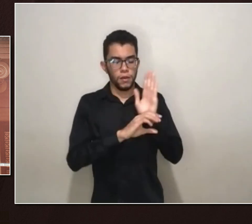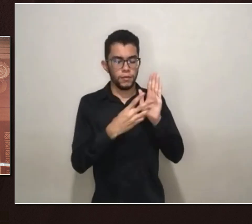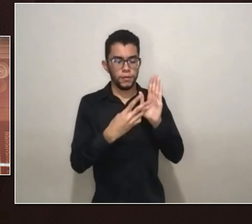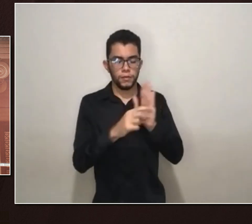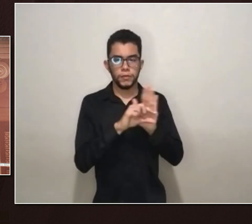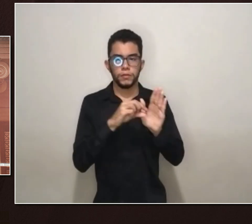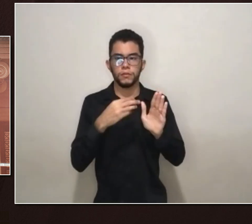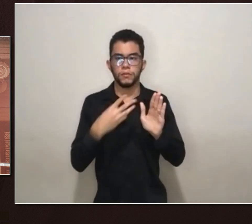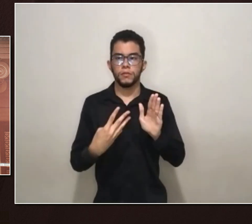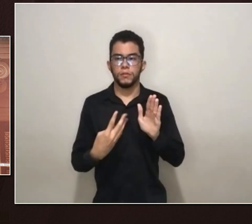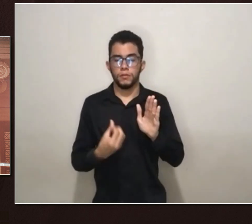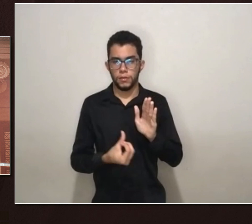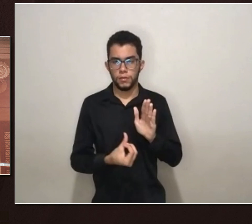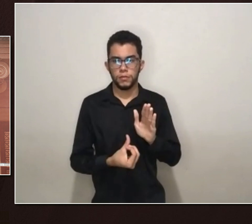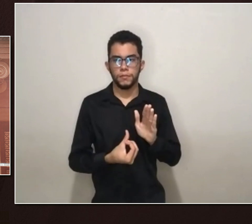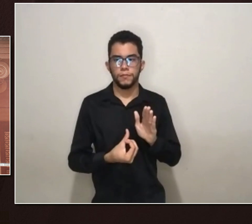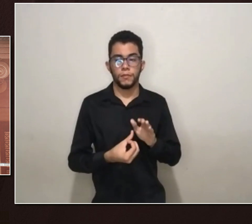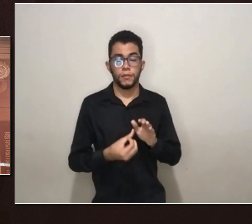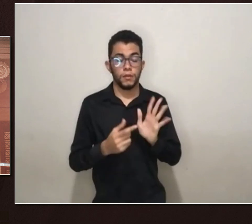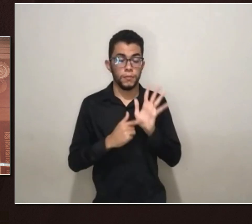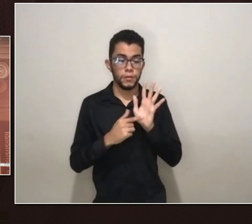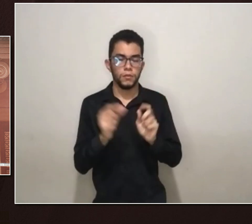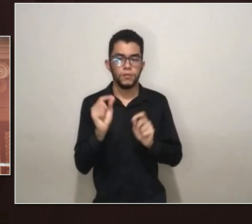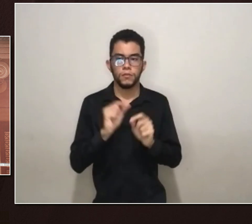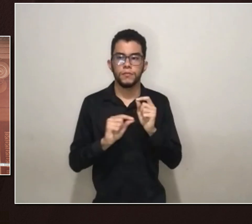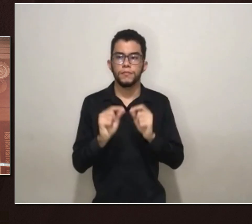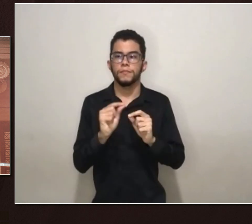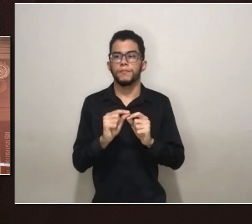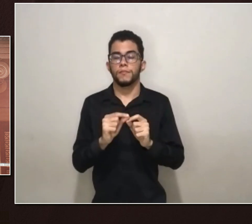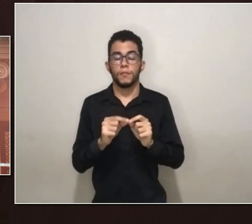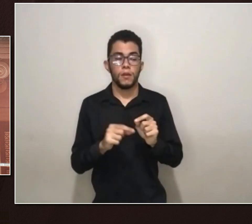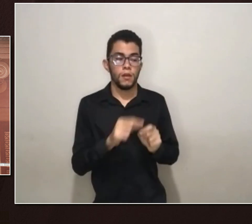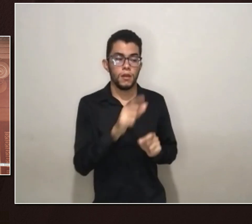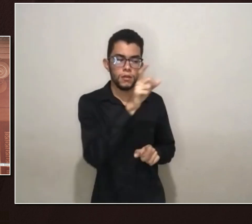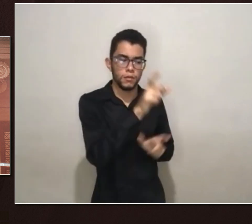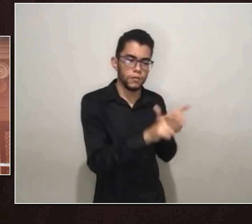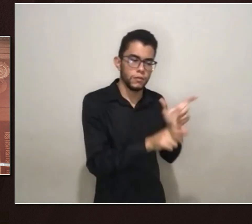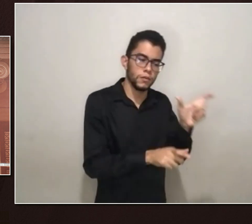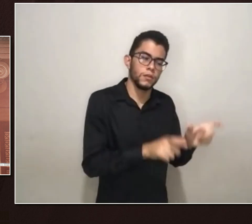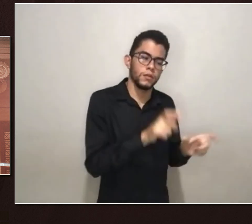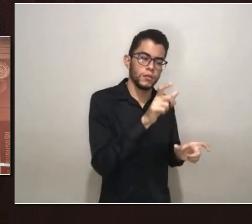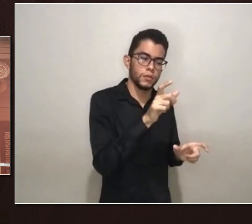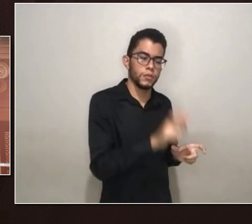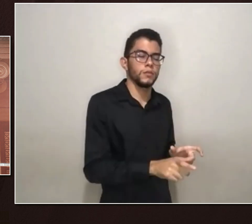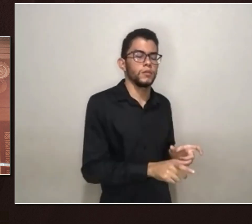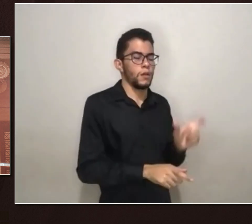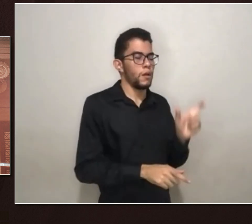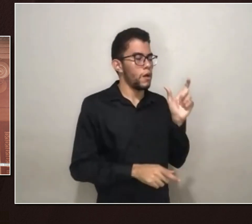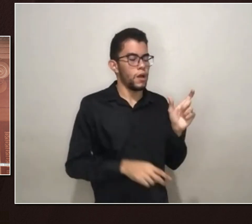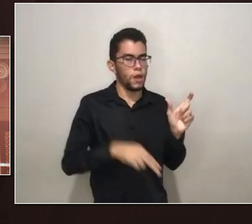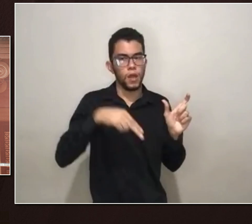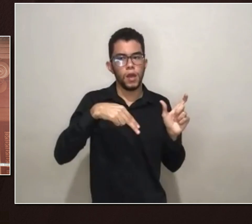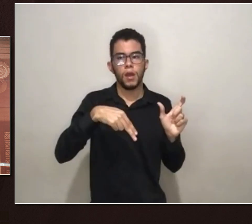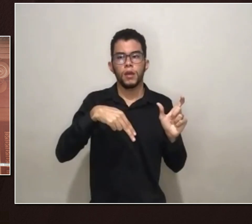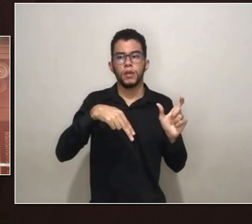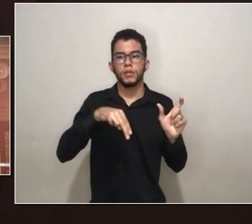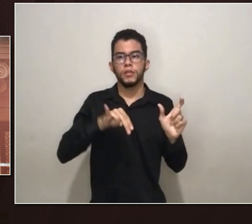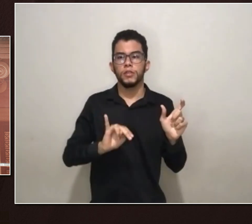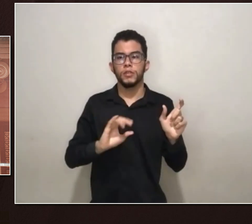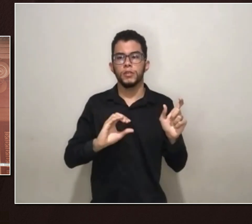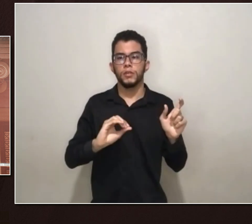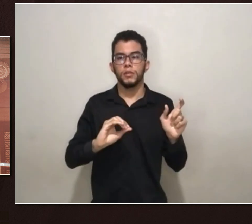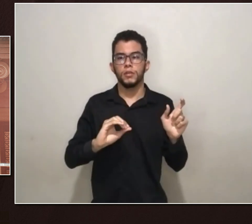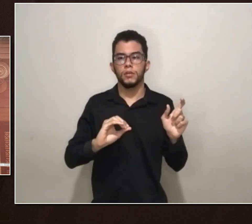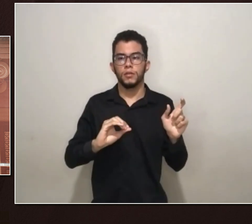odeio. Irmãos, nicolaítas significa, são duas palavras, né? Nico